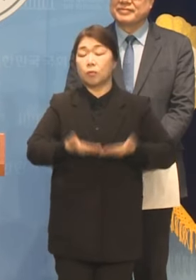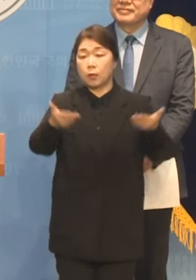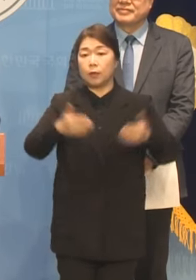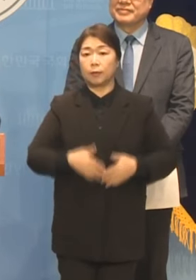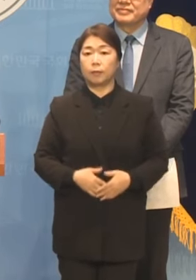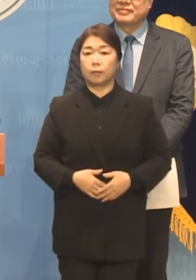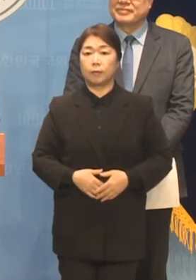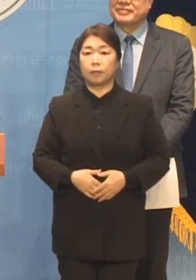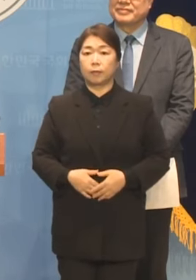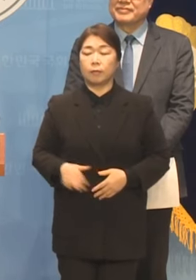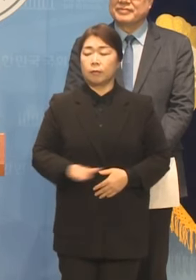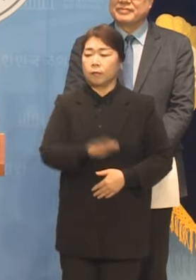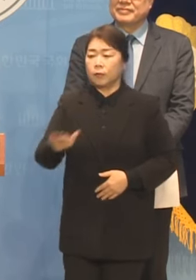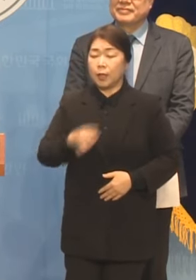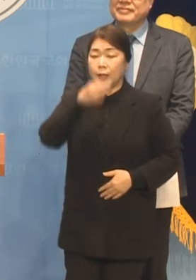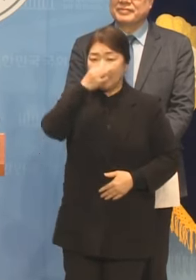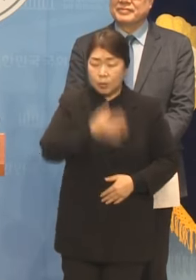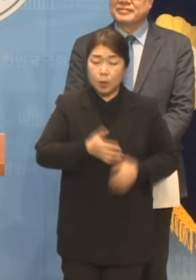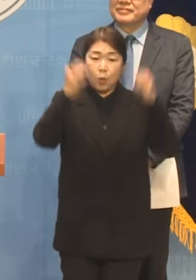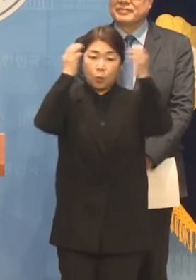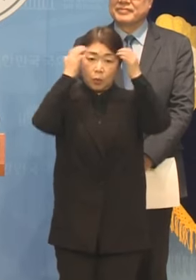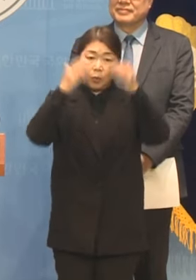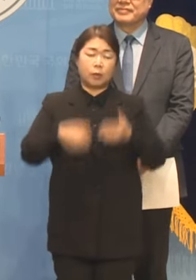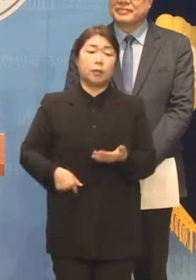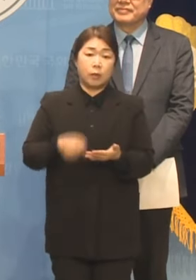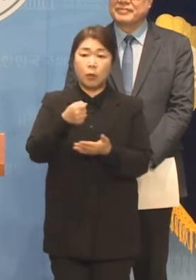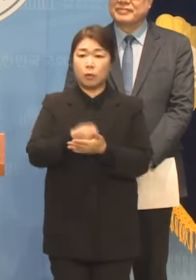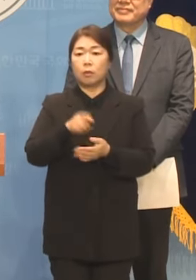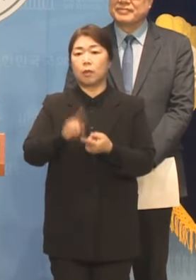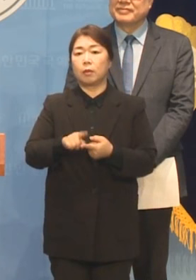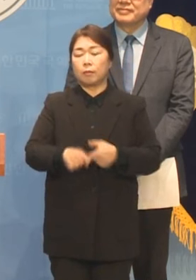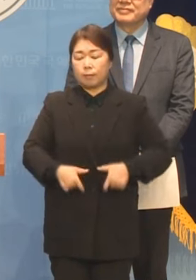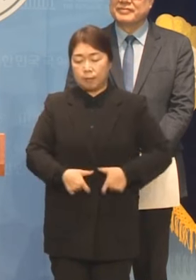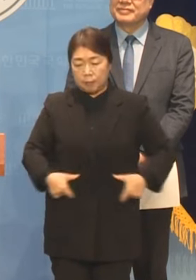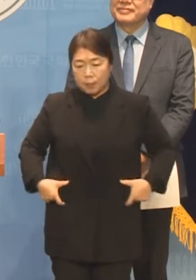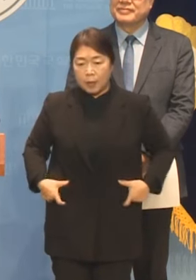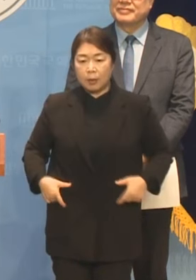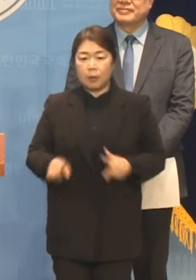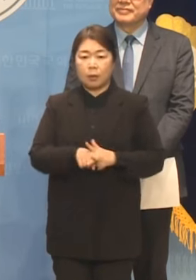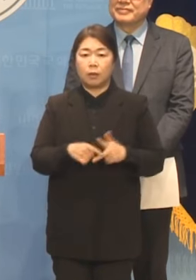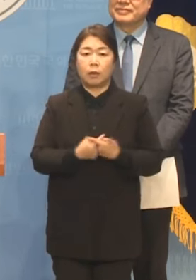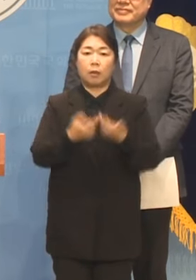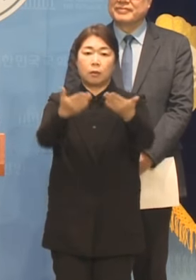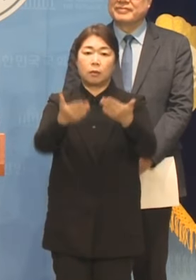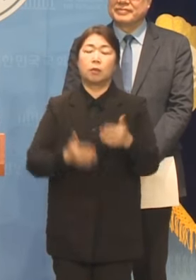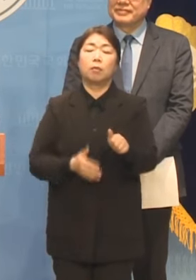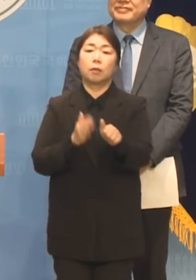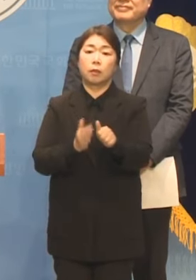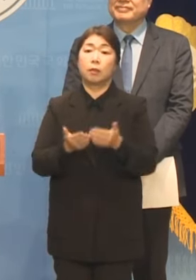저희의 힘들고 고통스러운 결정을 넓고 깊은 마음으로 헤아려 주시기 바랍니다